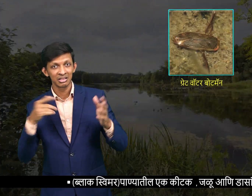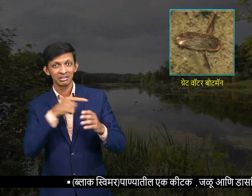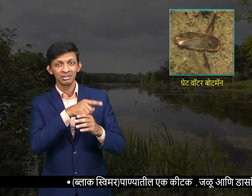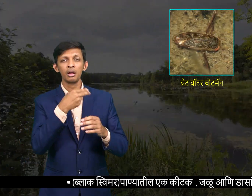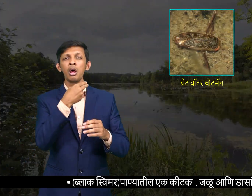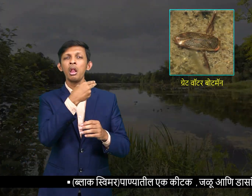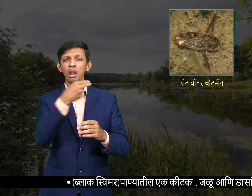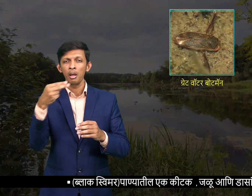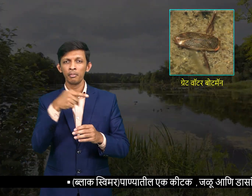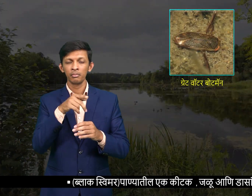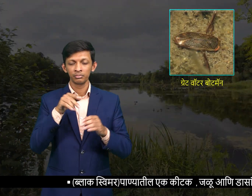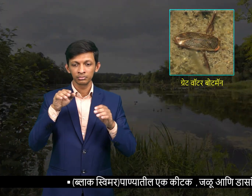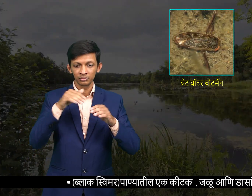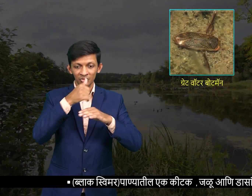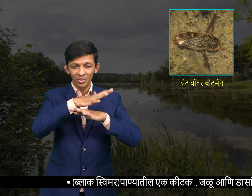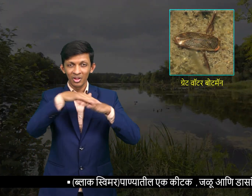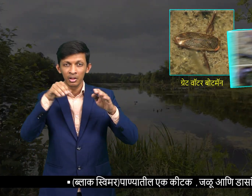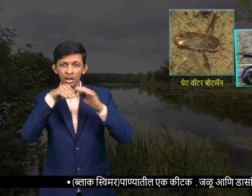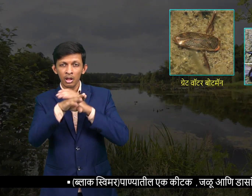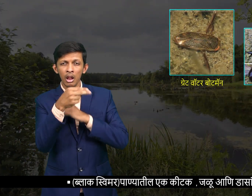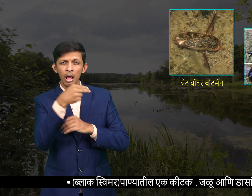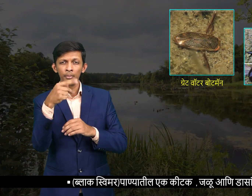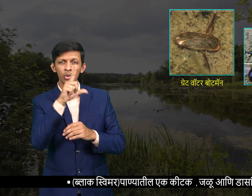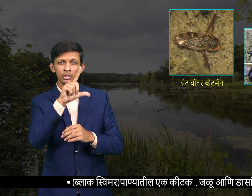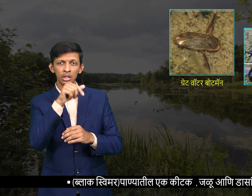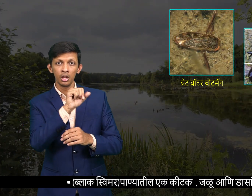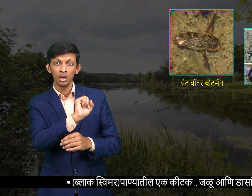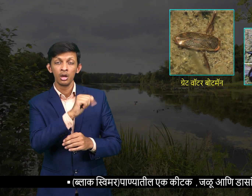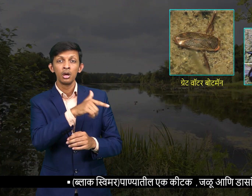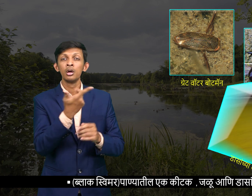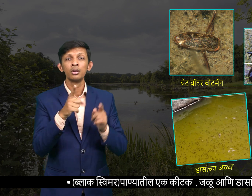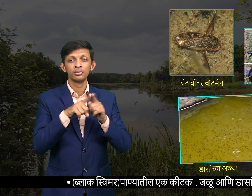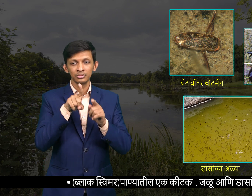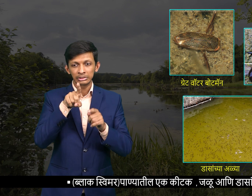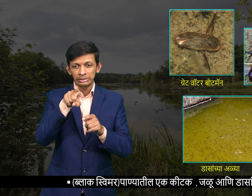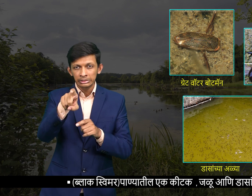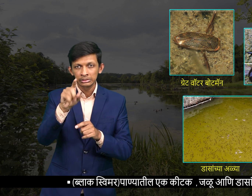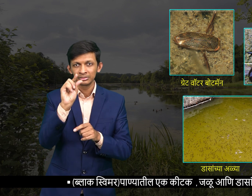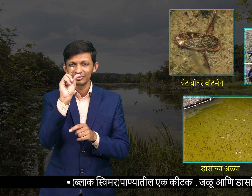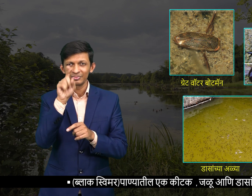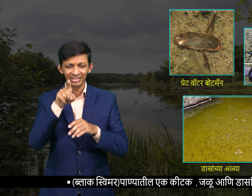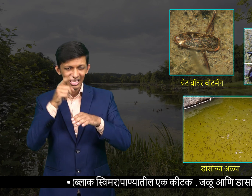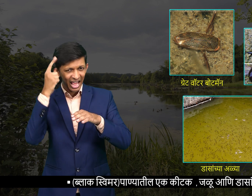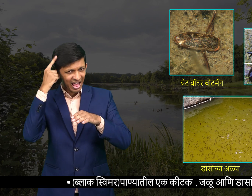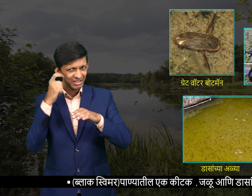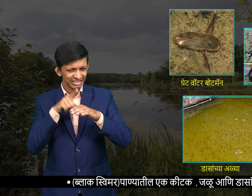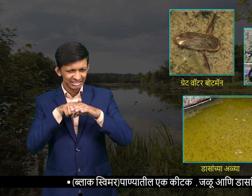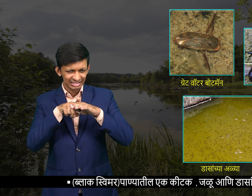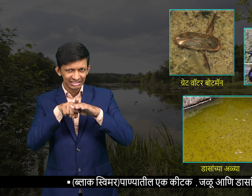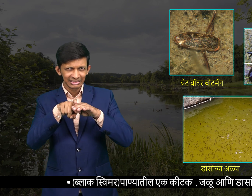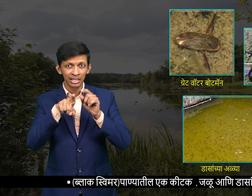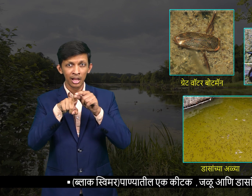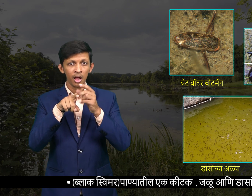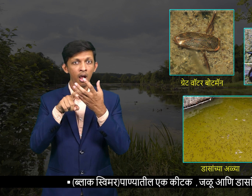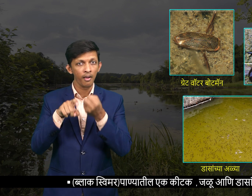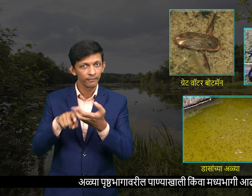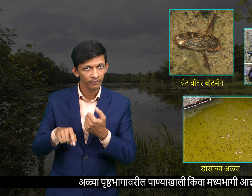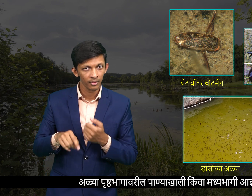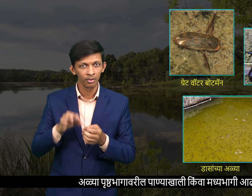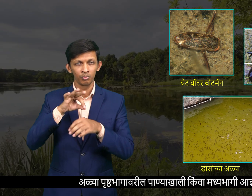ब्लॉक स्विमर पाण्यातील एक कीटक, जळू आणि डासांच्या अळ्या